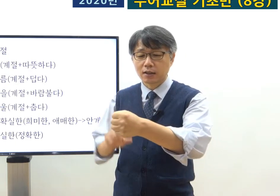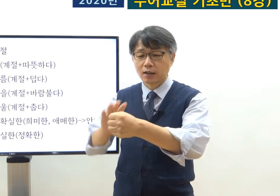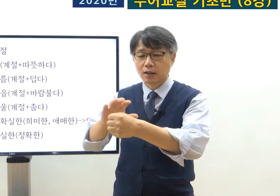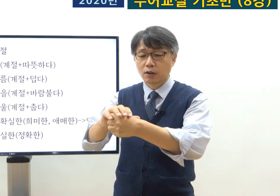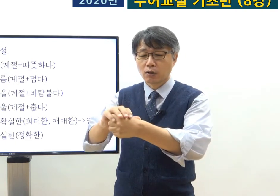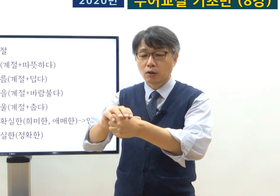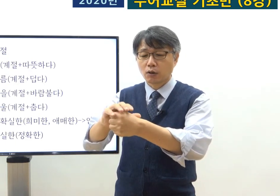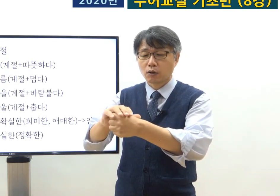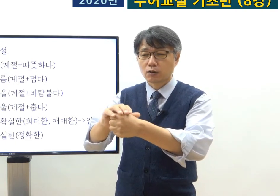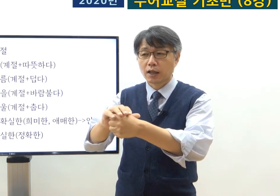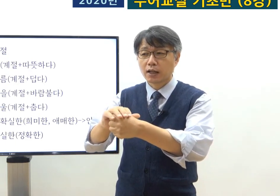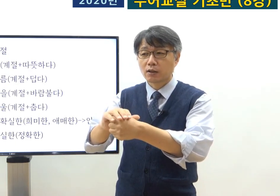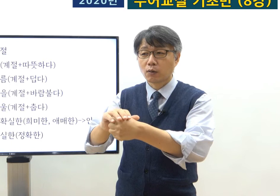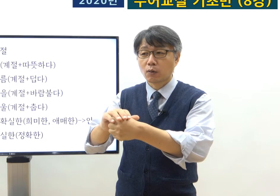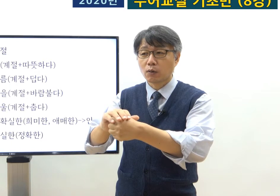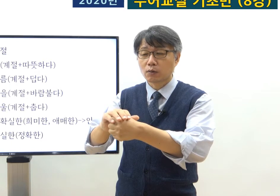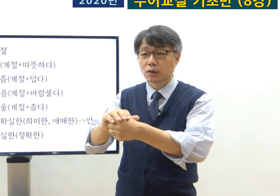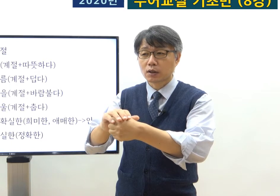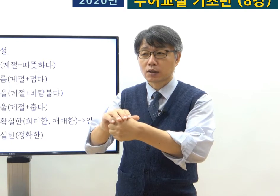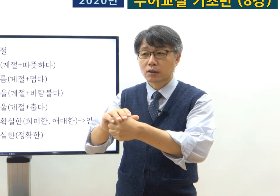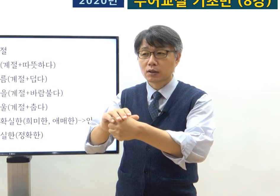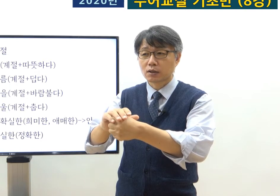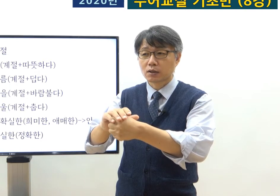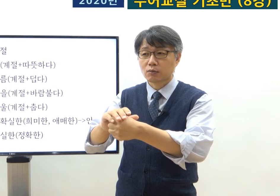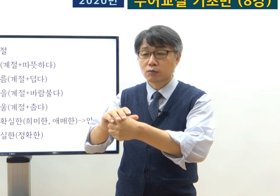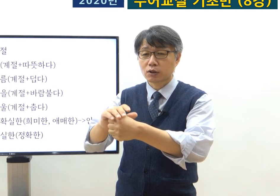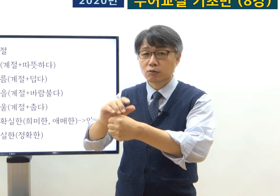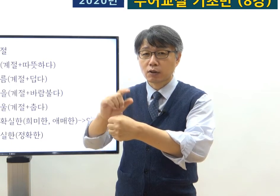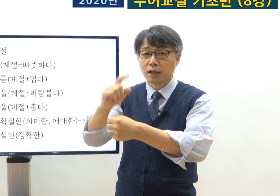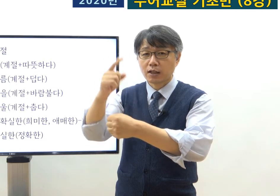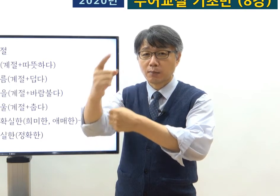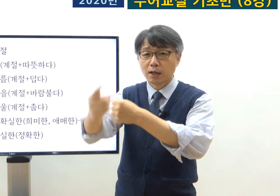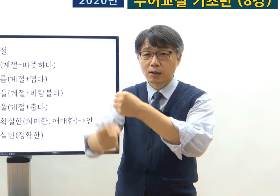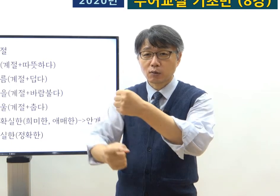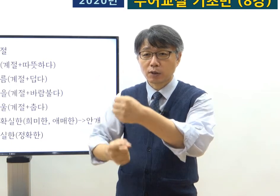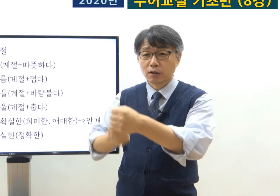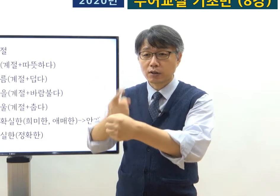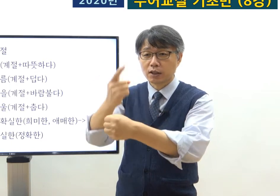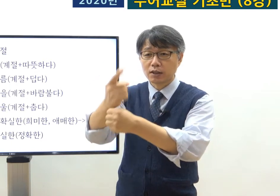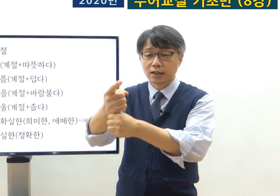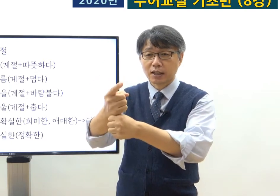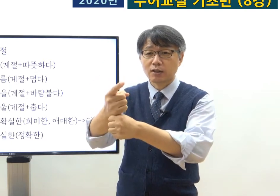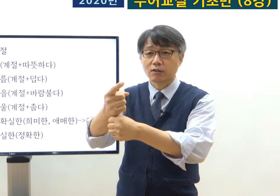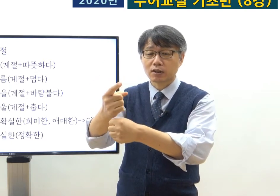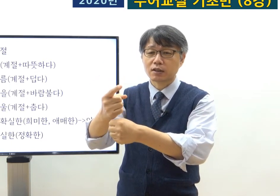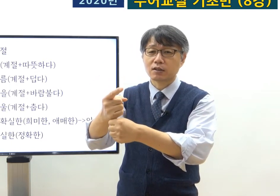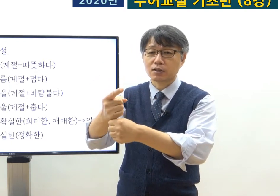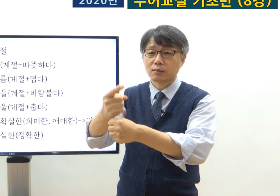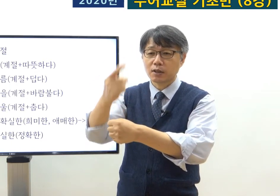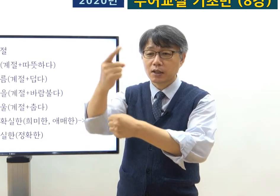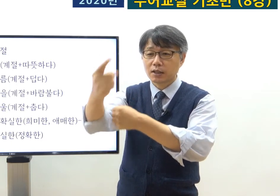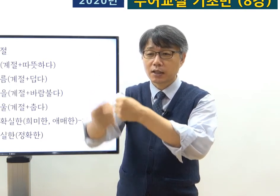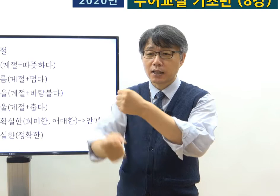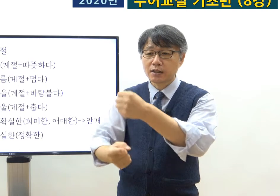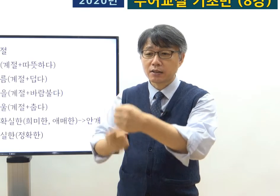이제 태양이고, 지구가 태양을 한 바퀴 돌면 1년이잖아요. 그래서 그런 것처럼 이게